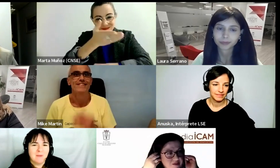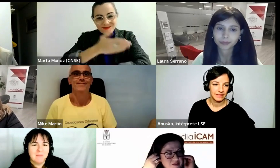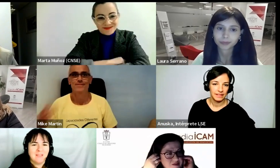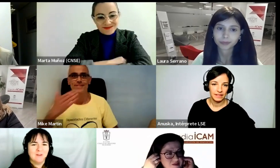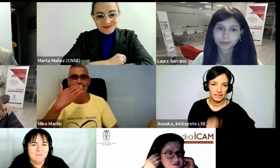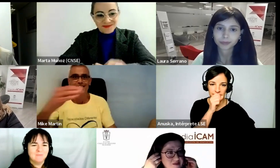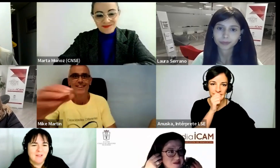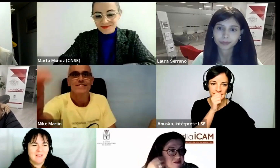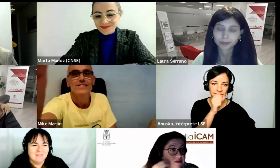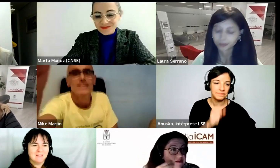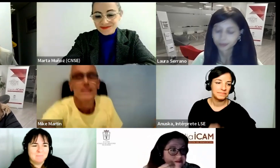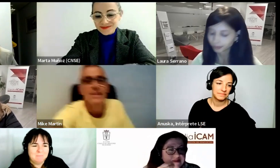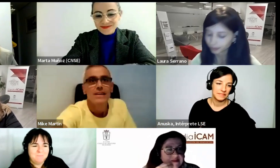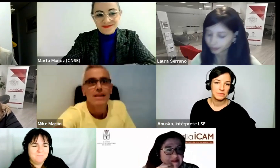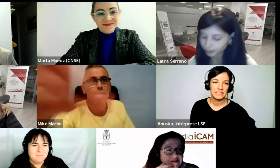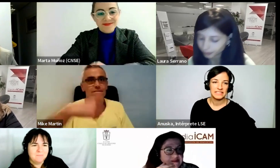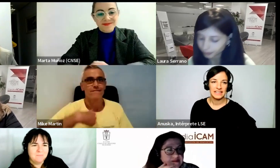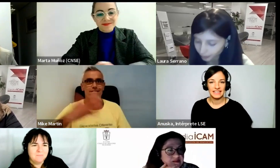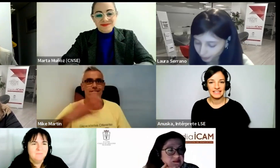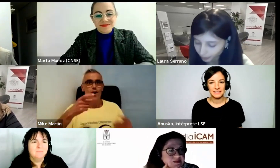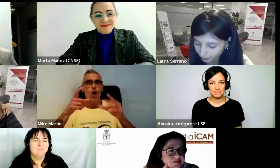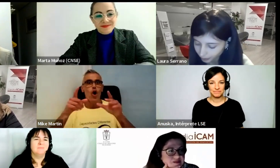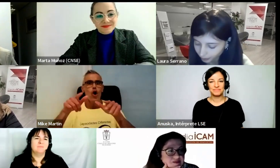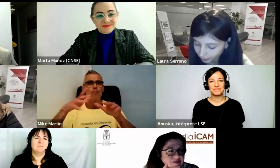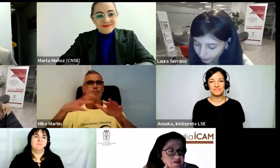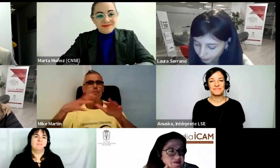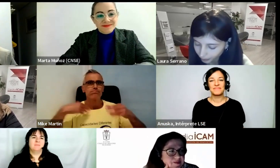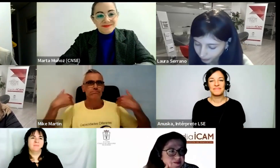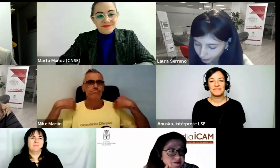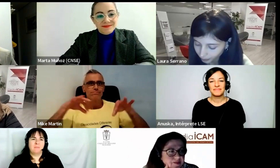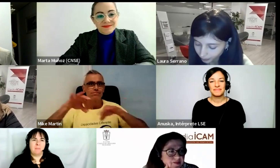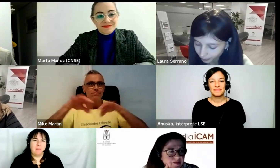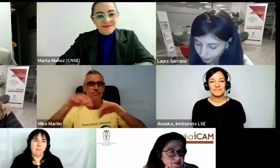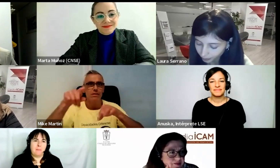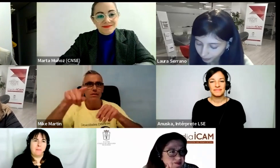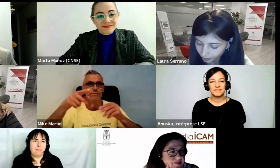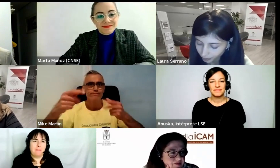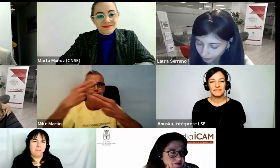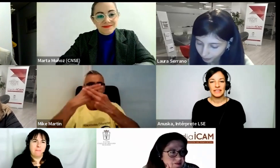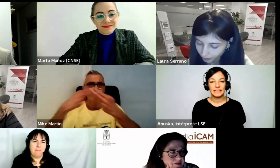Miquel. Bienvenido, adelante. Muchas gracias.